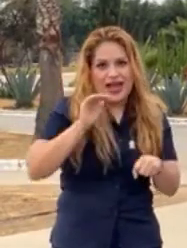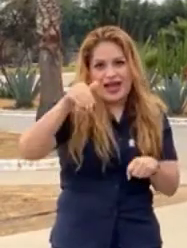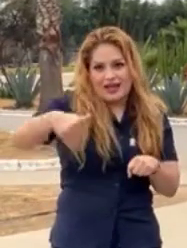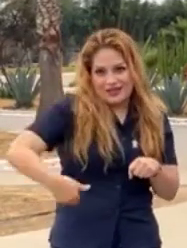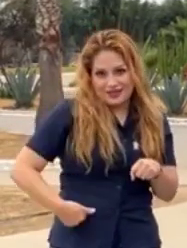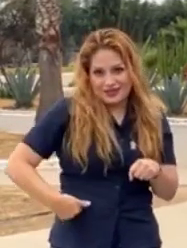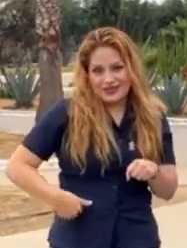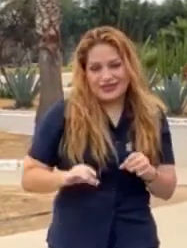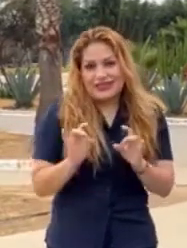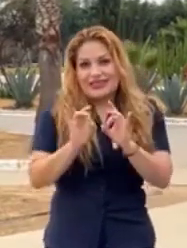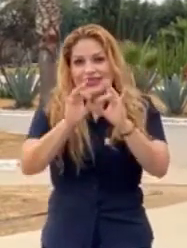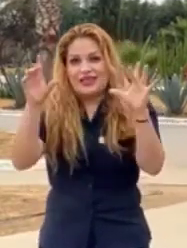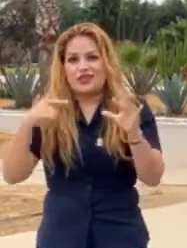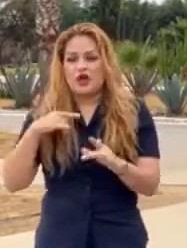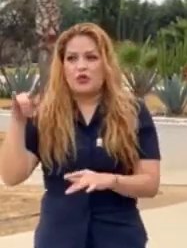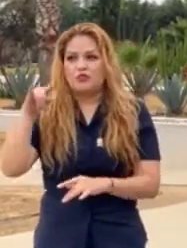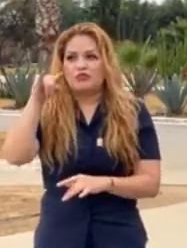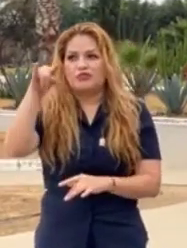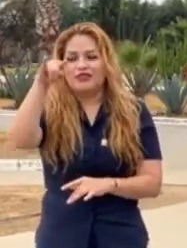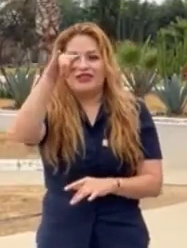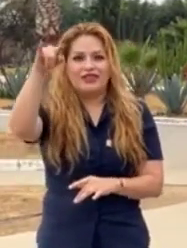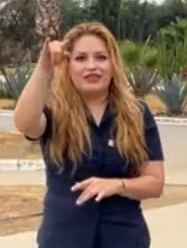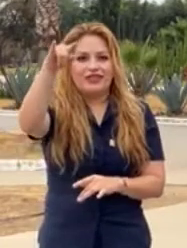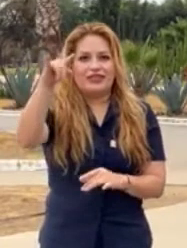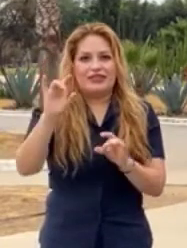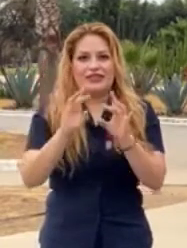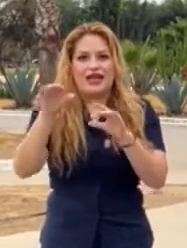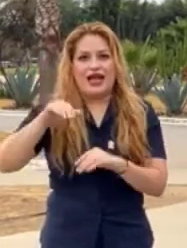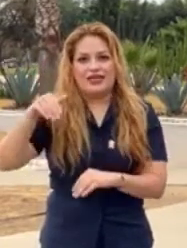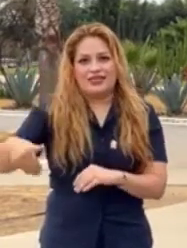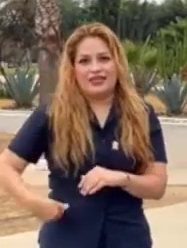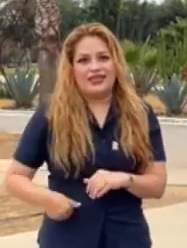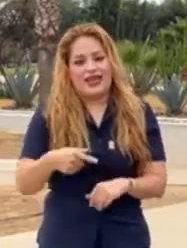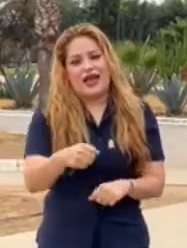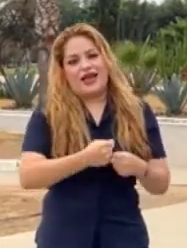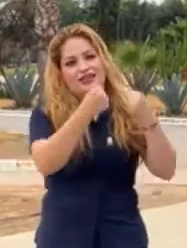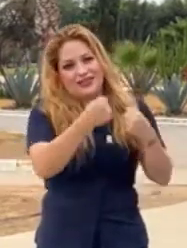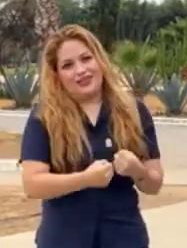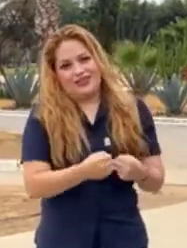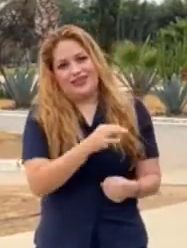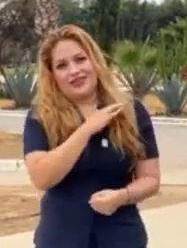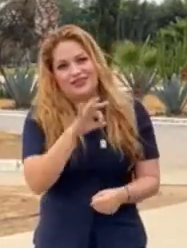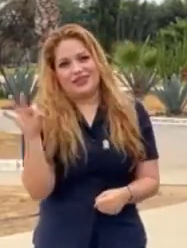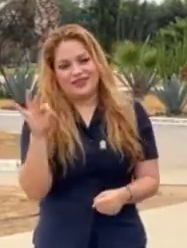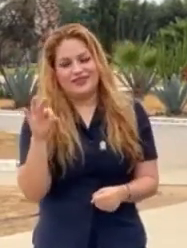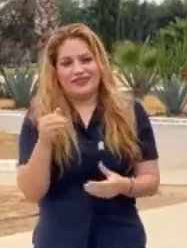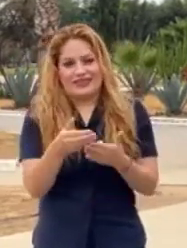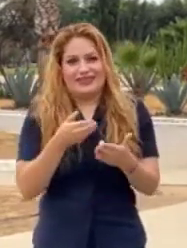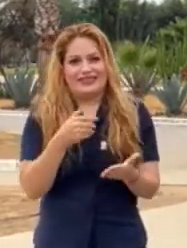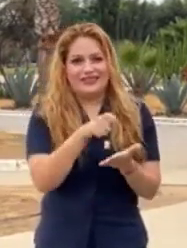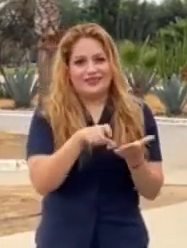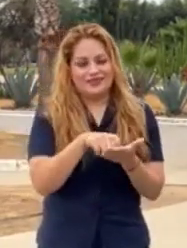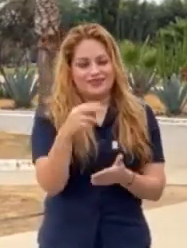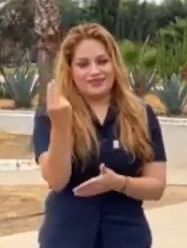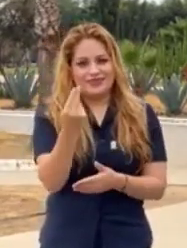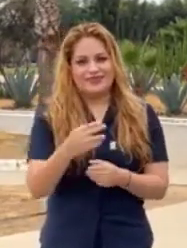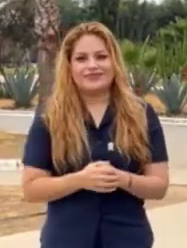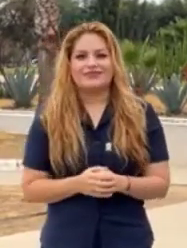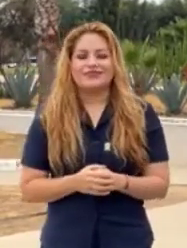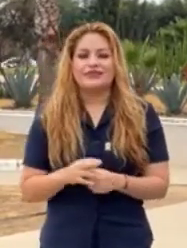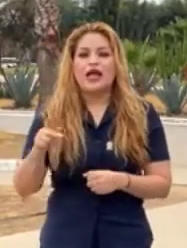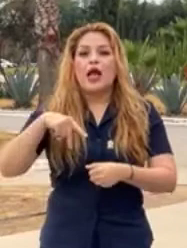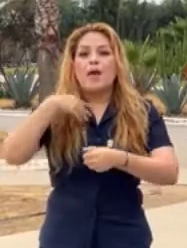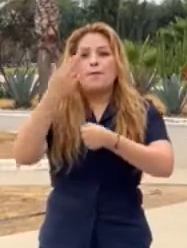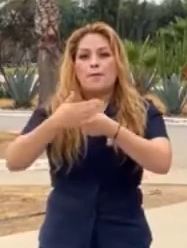ya que de perdida quede asegurado aquí en el pueblo, ¿no? ¿Verdad? Pero sí, el miércoles estaremos